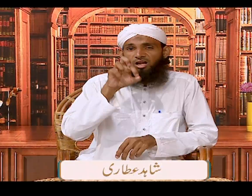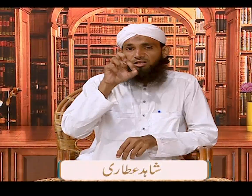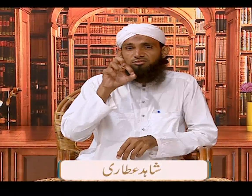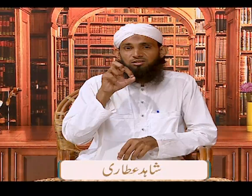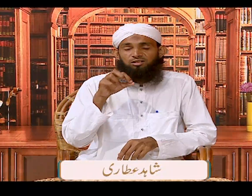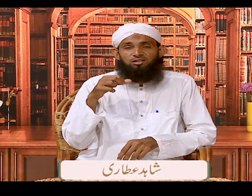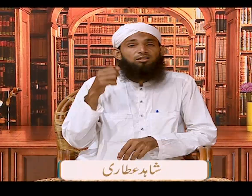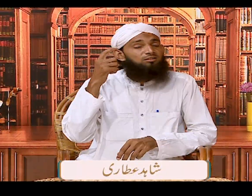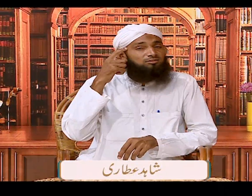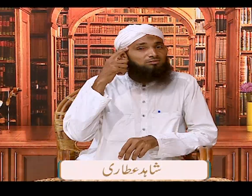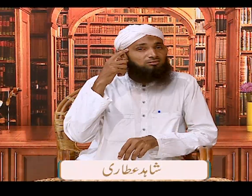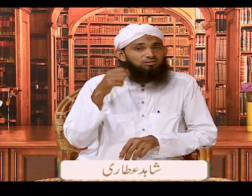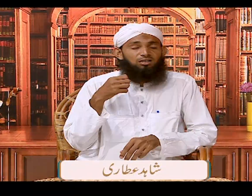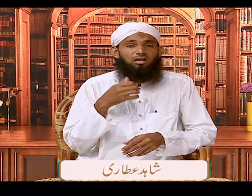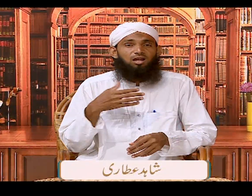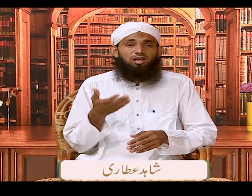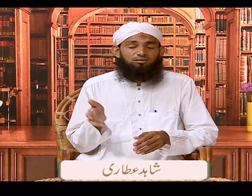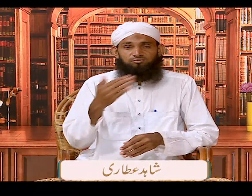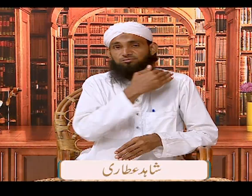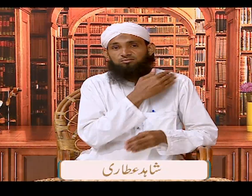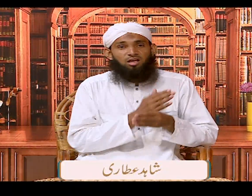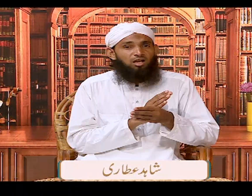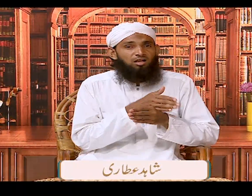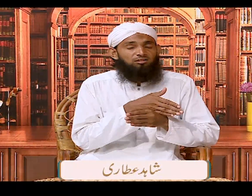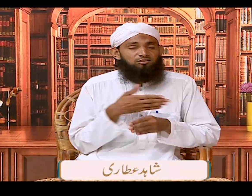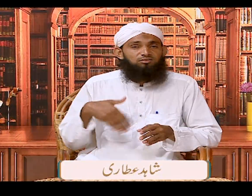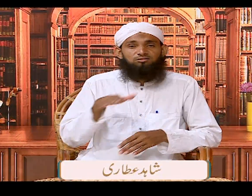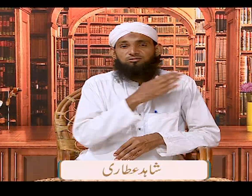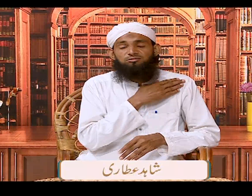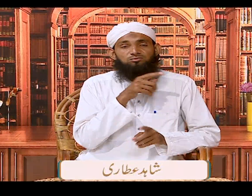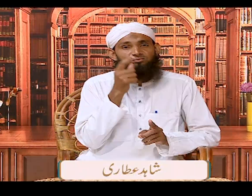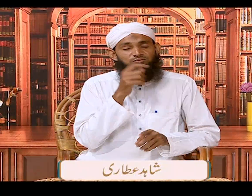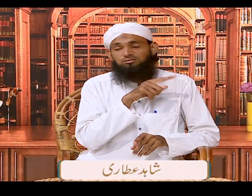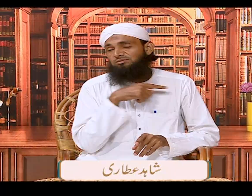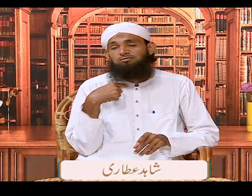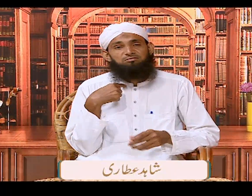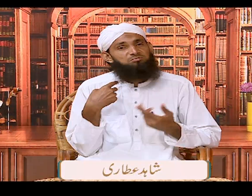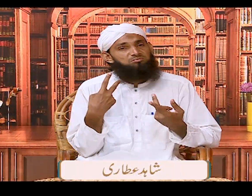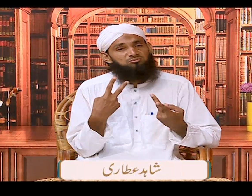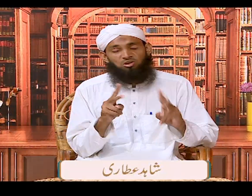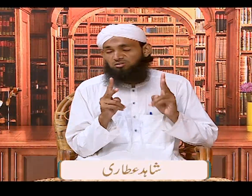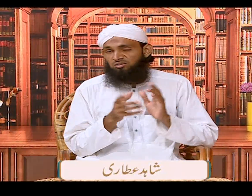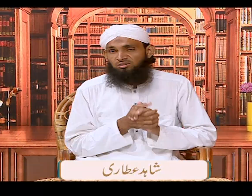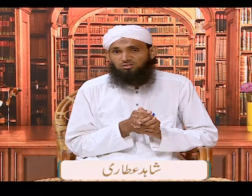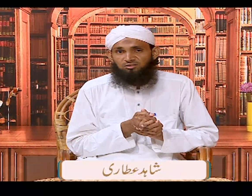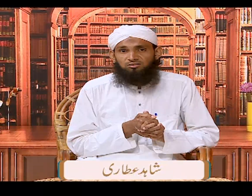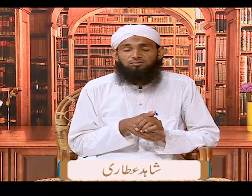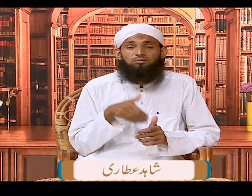الحرام 35 ہجری کو نہایت مظلومیت کے ساتھ شہید کیا گیا۔ حضرت عثمان غنی رضی اللہ عنہ کی چند خصوصیات۔ یوں تو